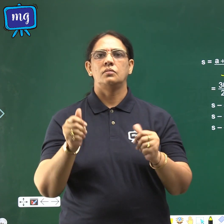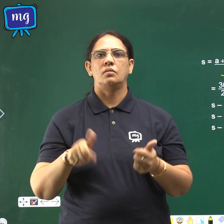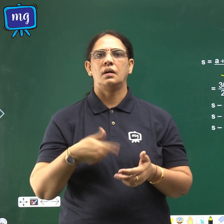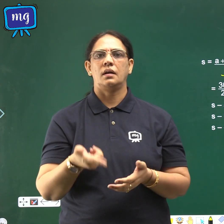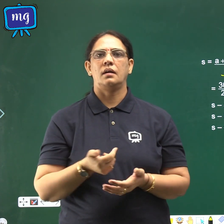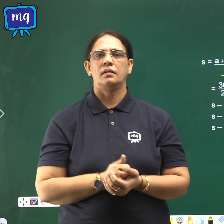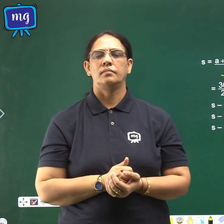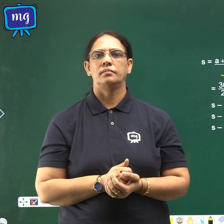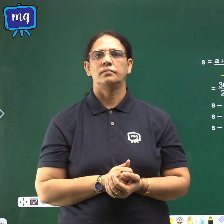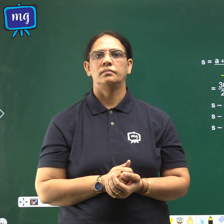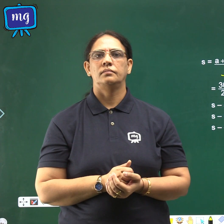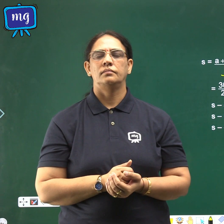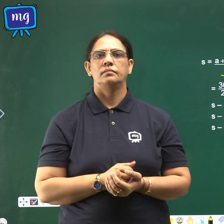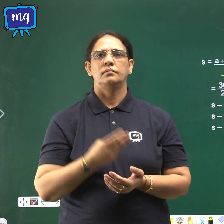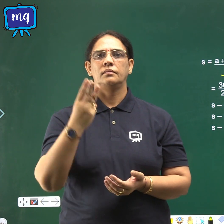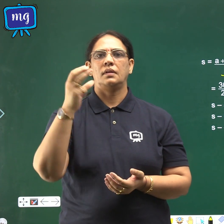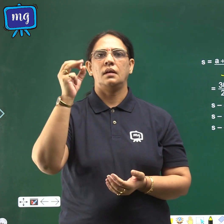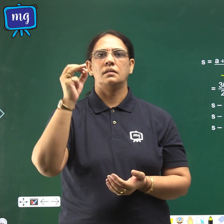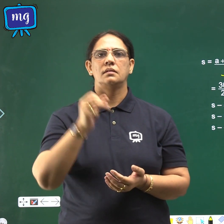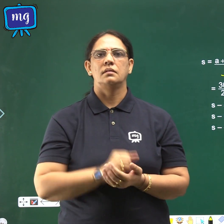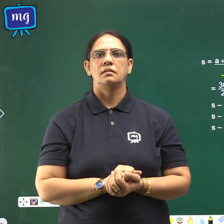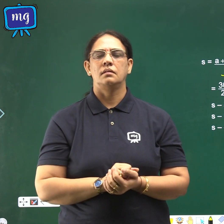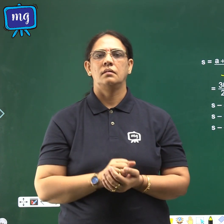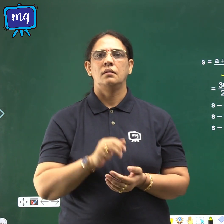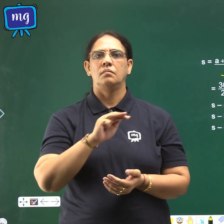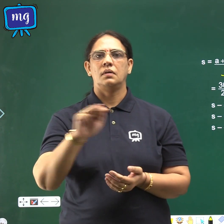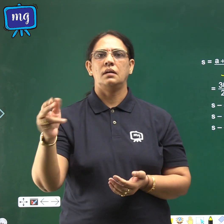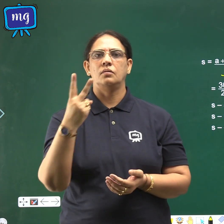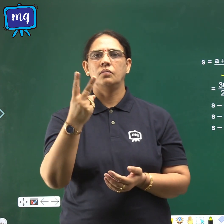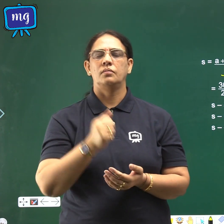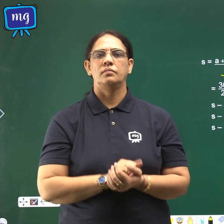करेंगे 30 बटे दो,